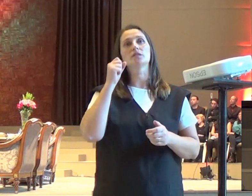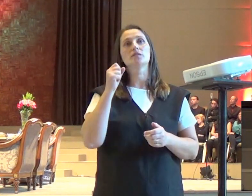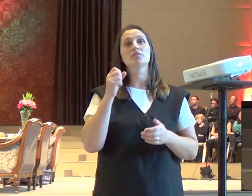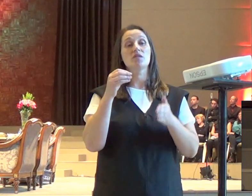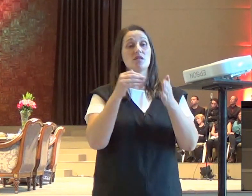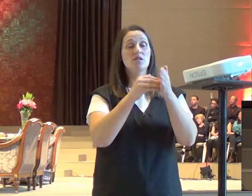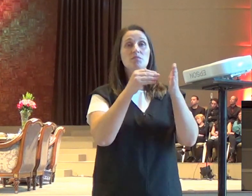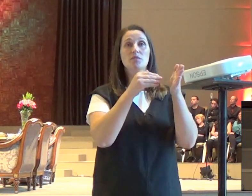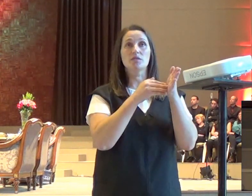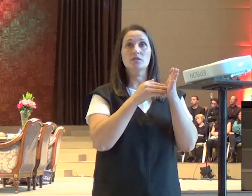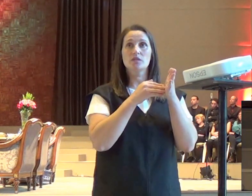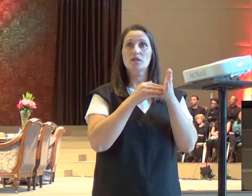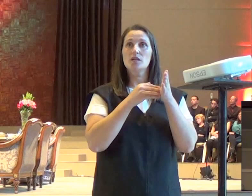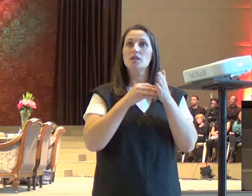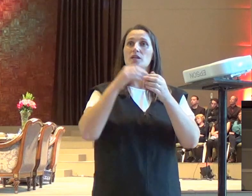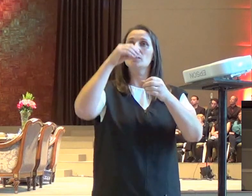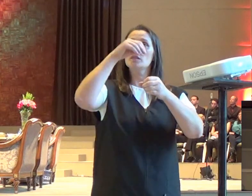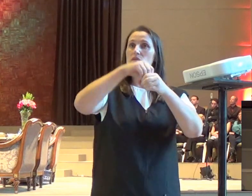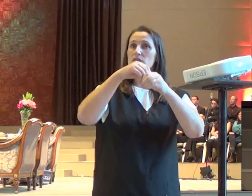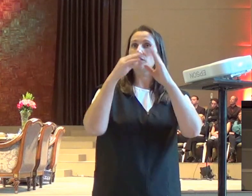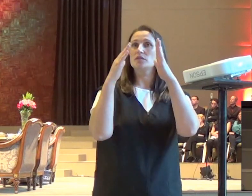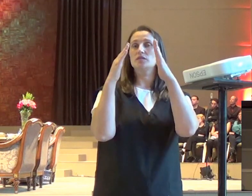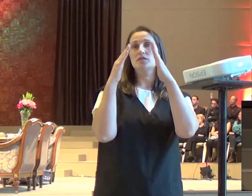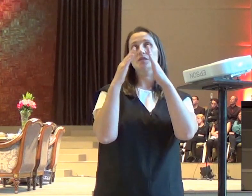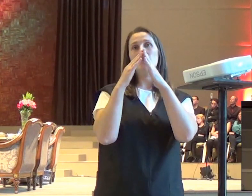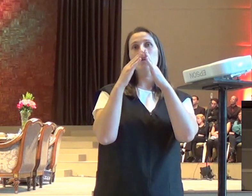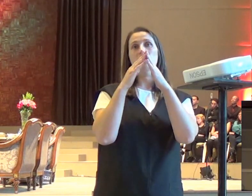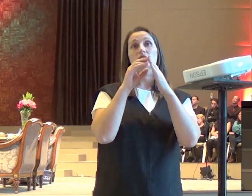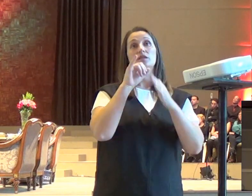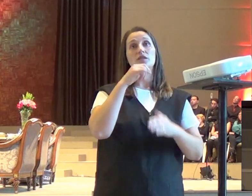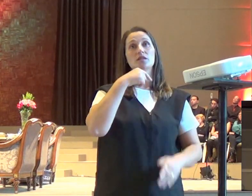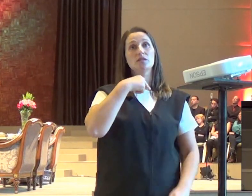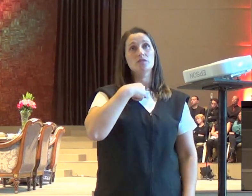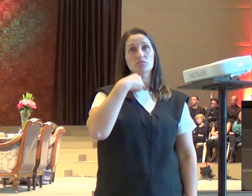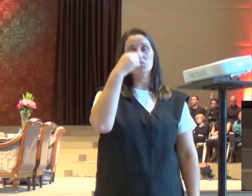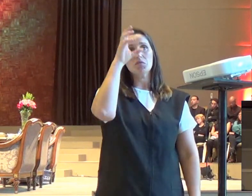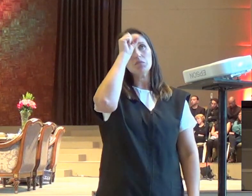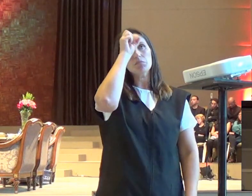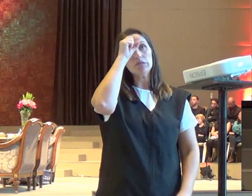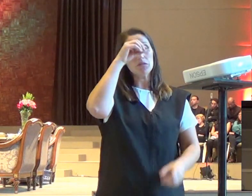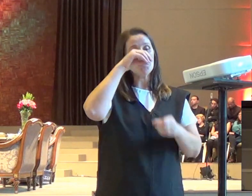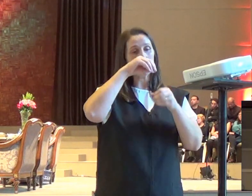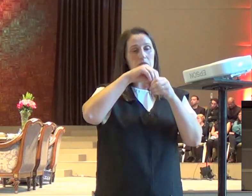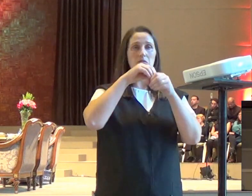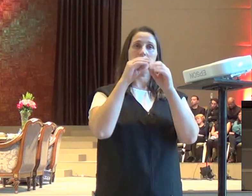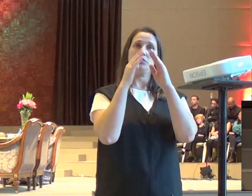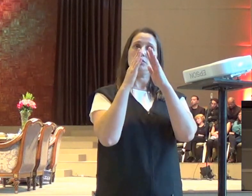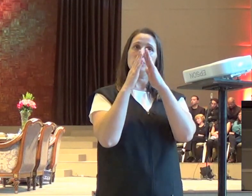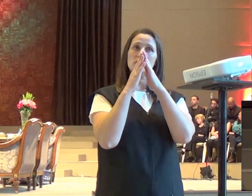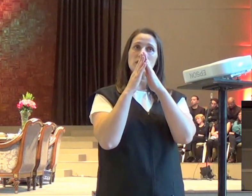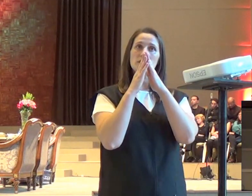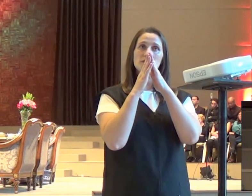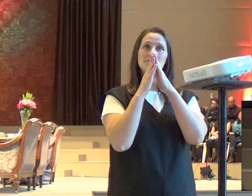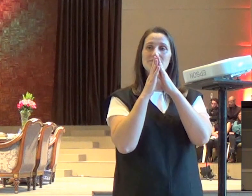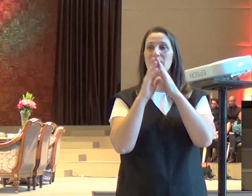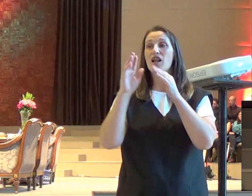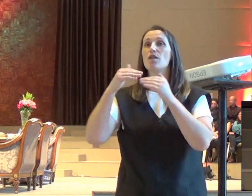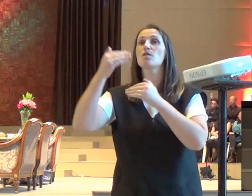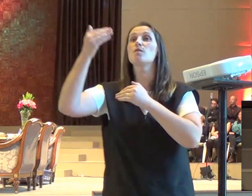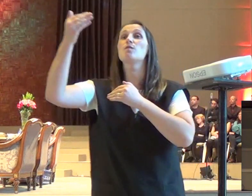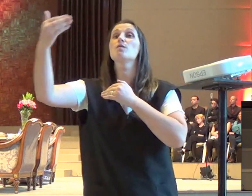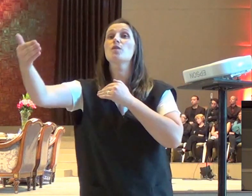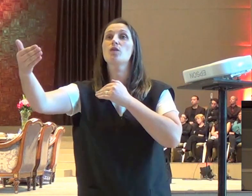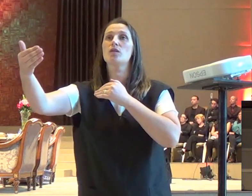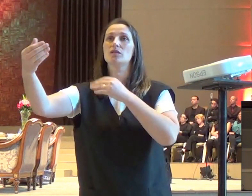em casa se a gente não aprender em casa a vida vai ensinar mas a maneira como a vida